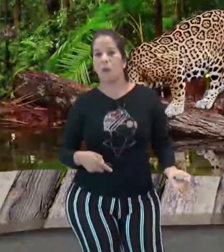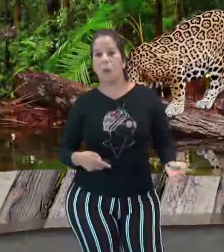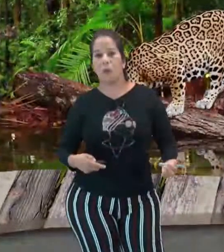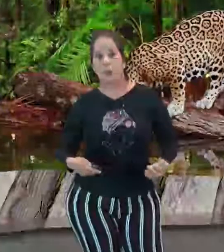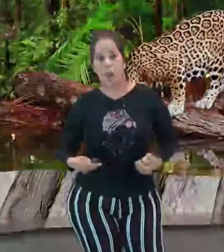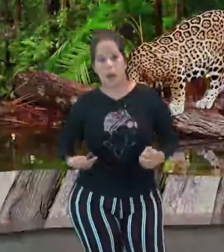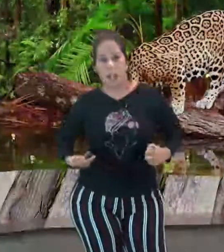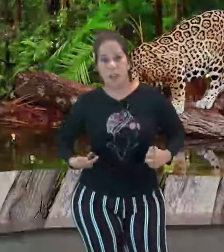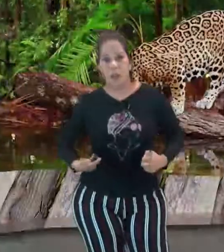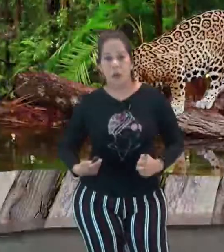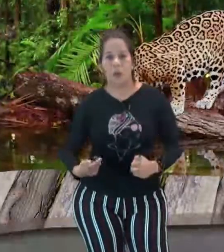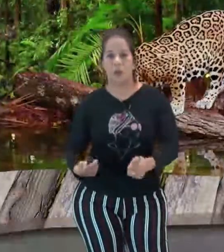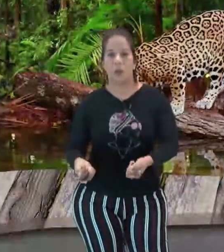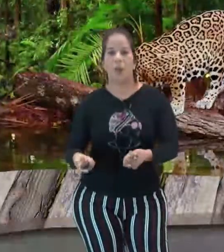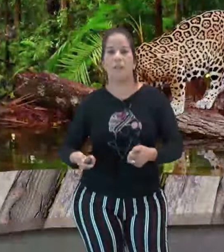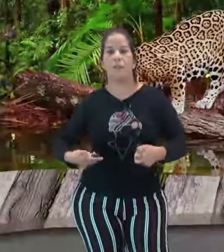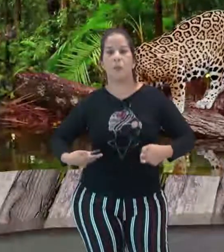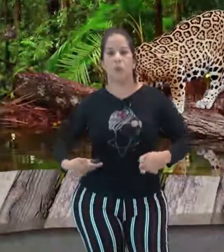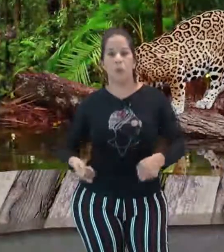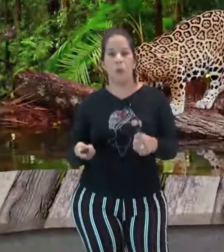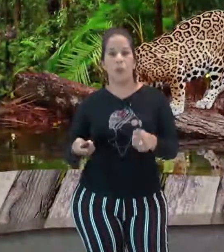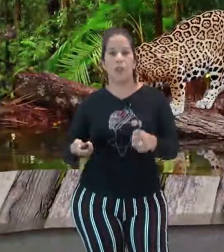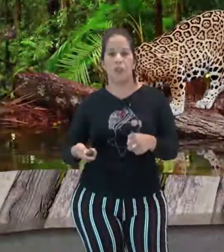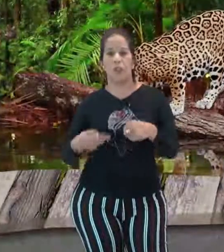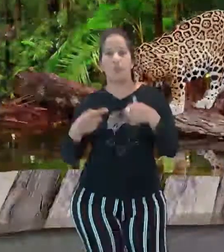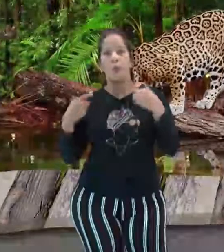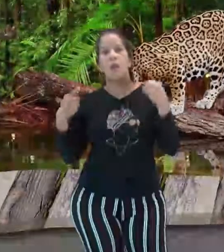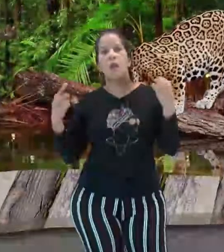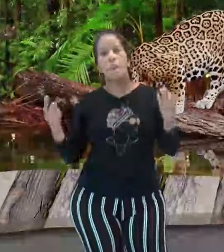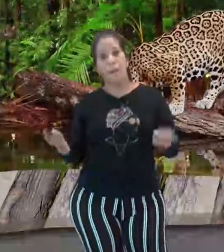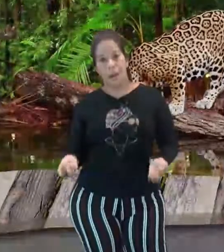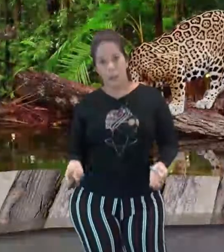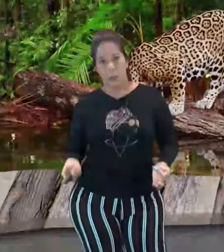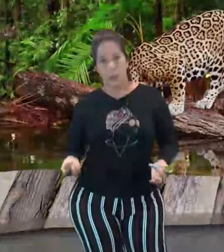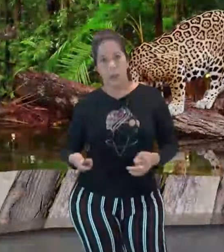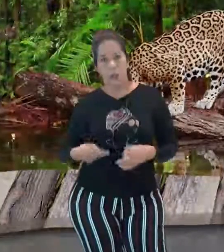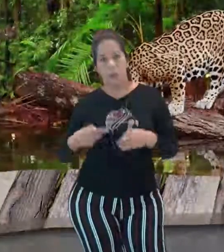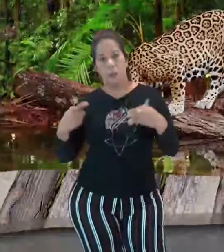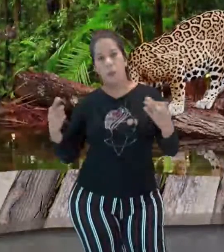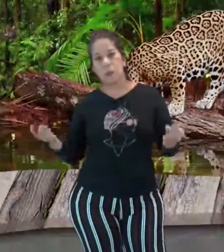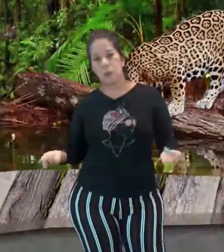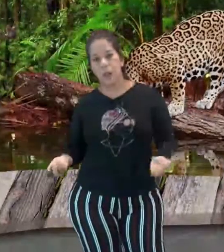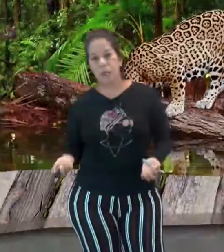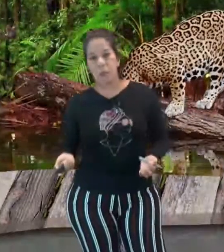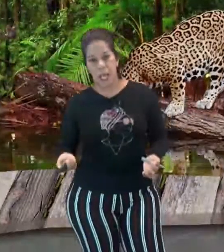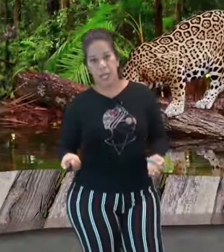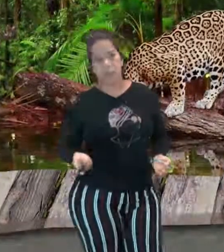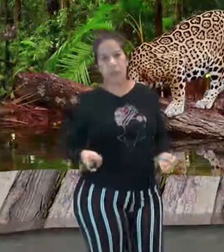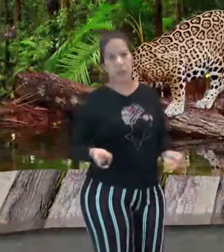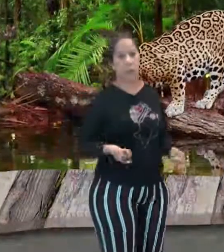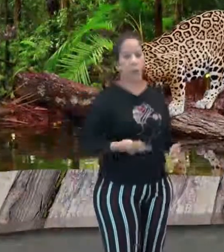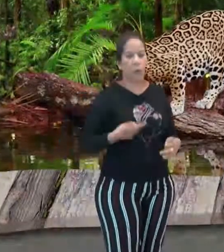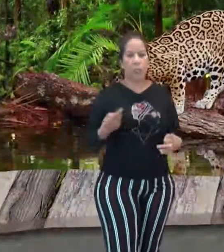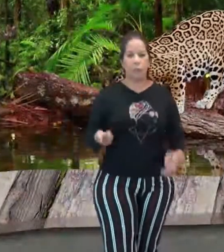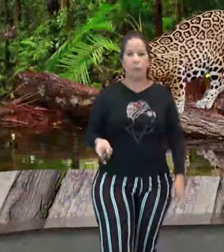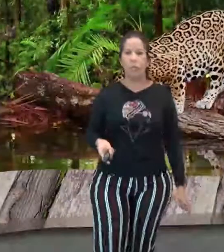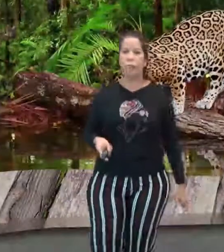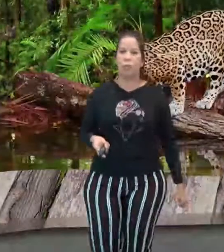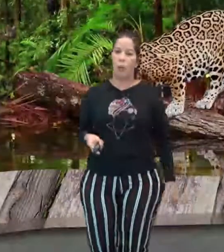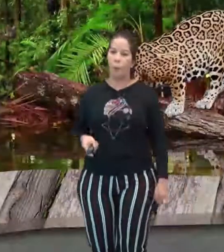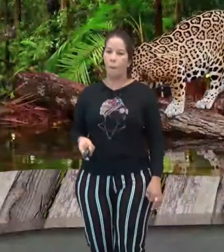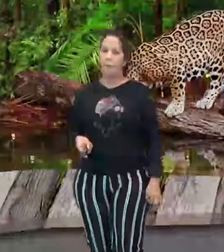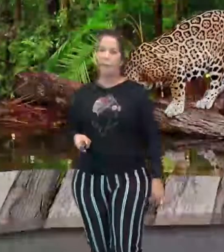bulbo-uretral. A ejaculação, ela quando o homem atinge o seu máximo, né, o seu ponto máximo na relação sexual, que é o